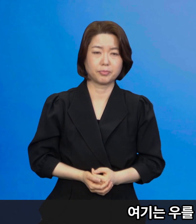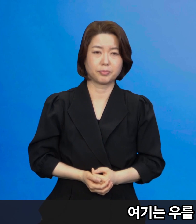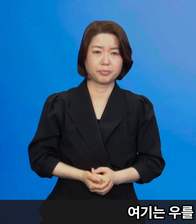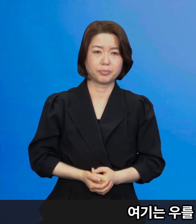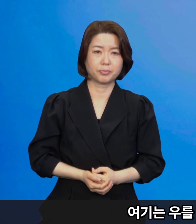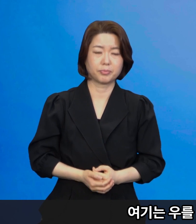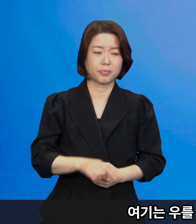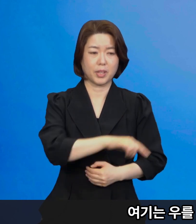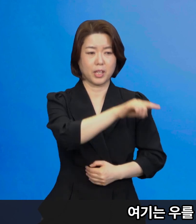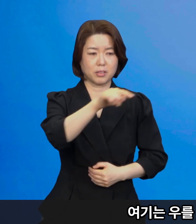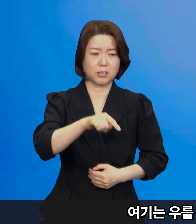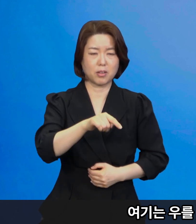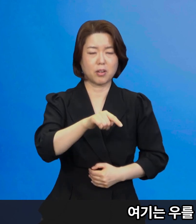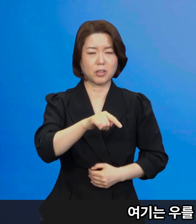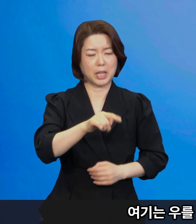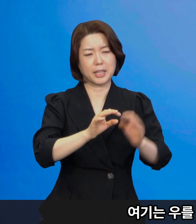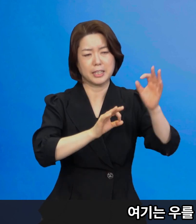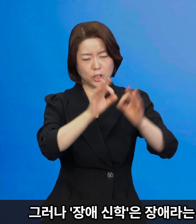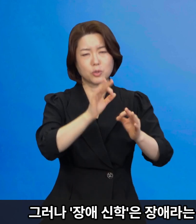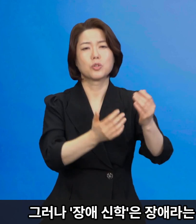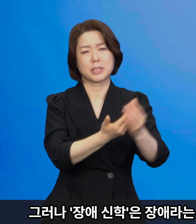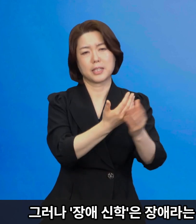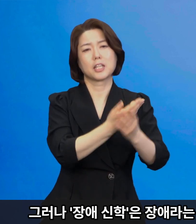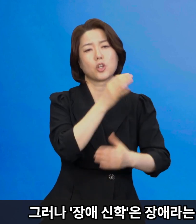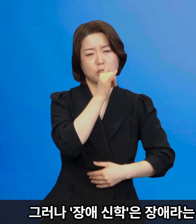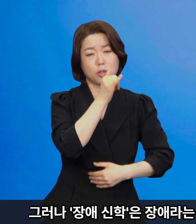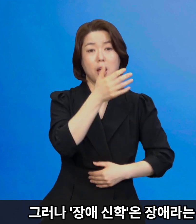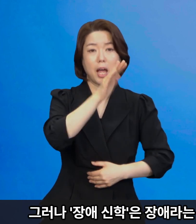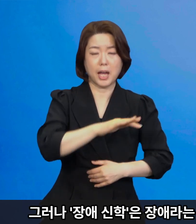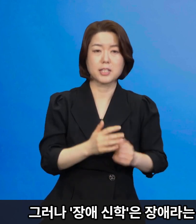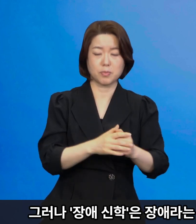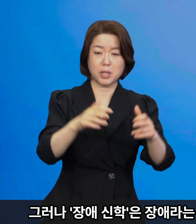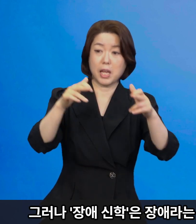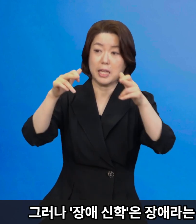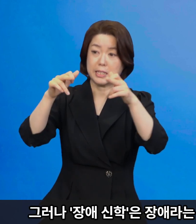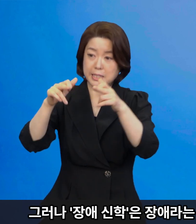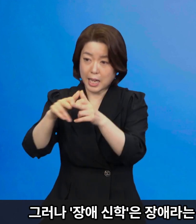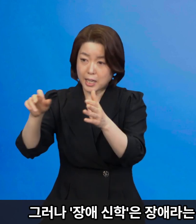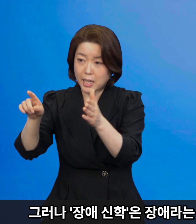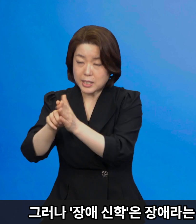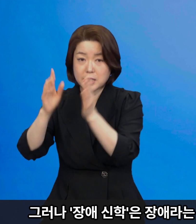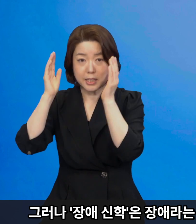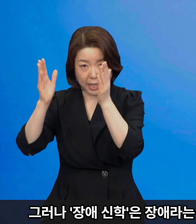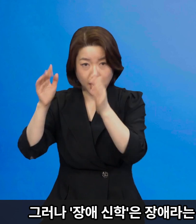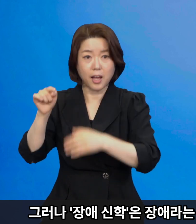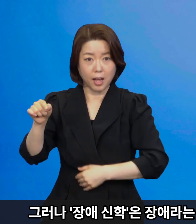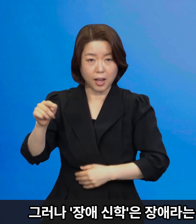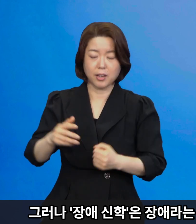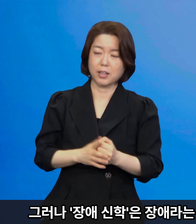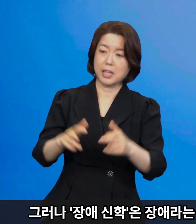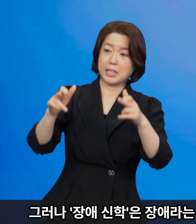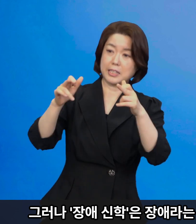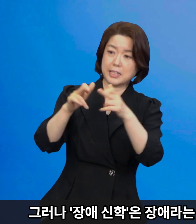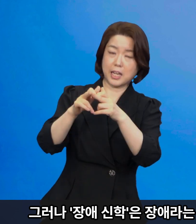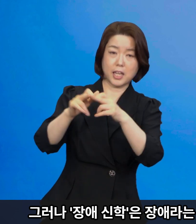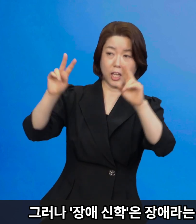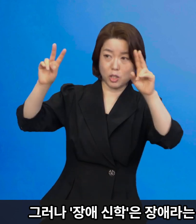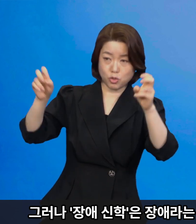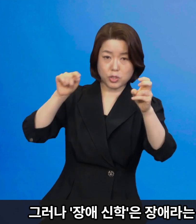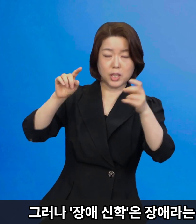여기는 우를 범하기도 했습니다. 그러나 장애 신학은 장애라는 주제를 좀